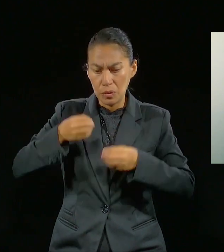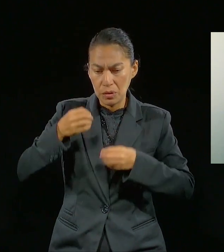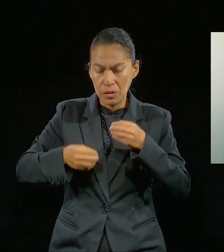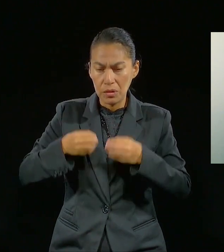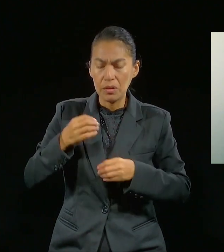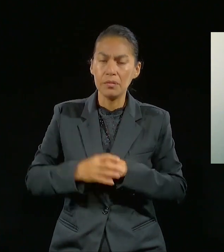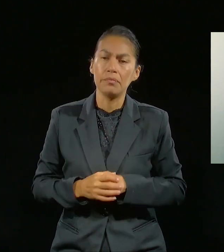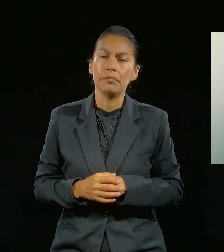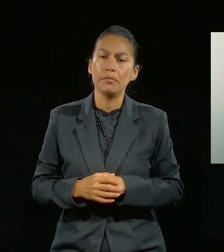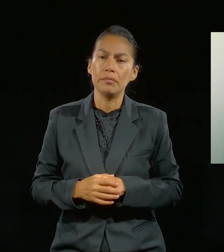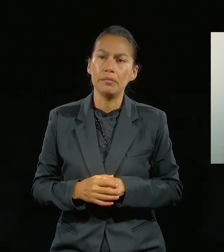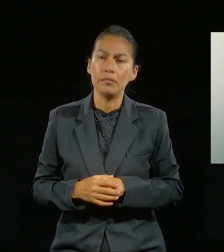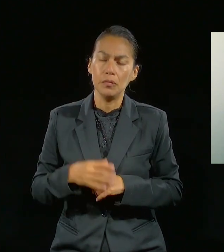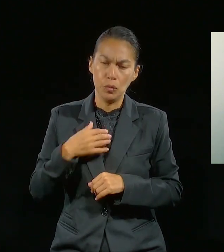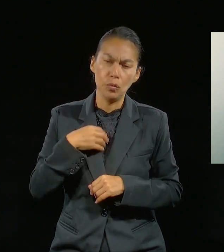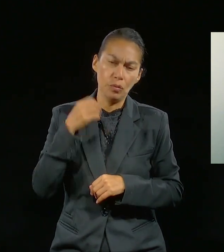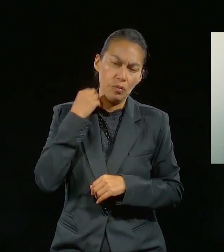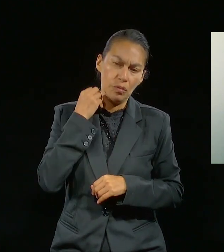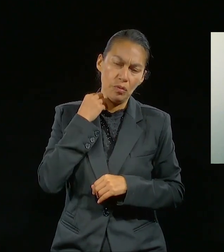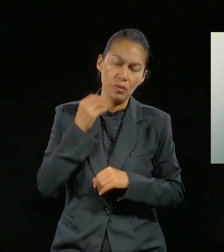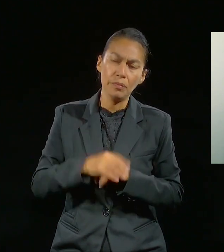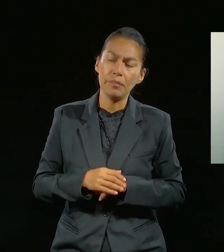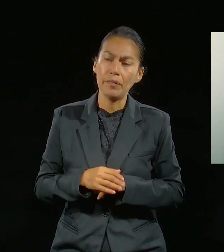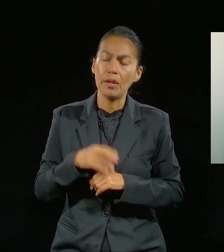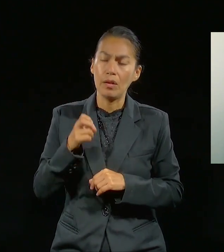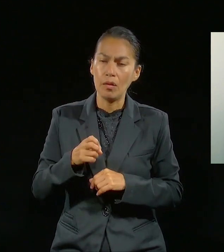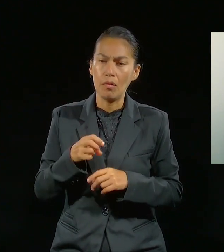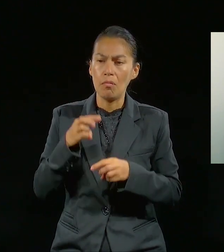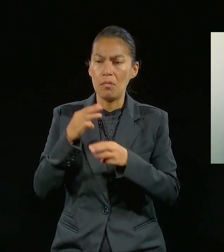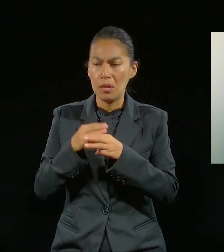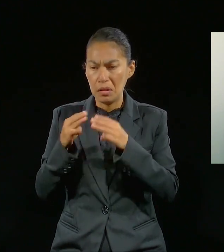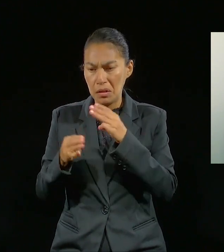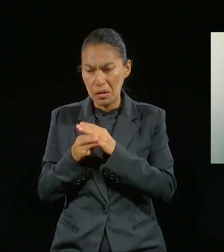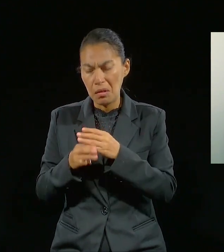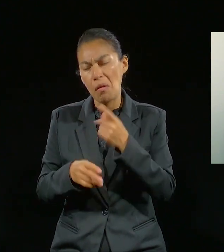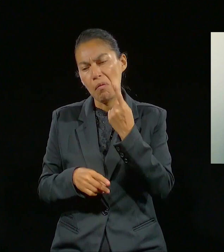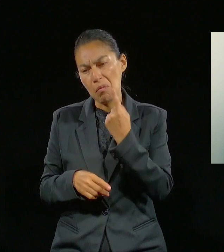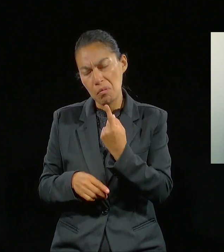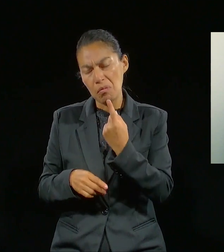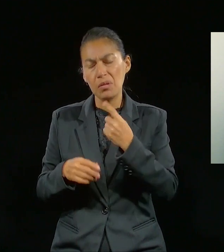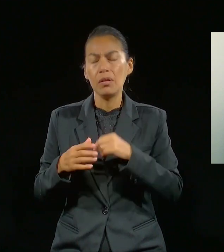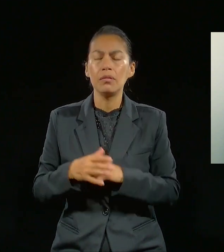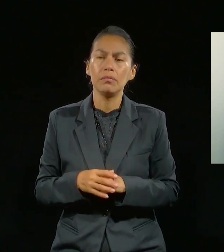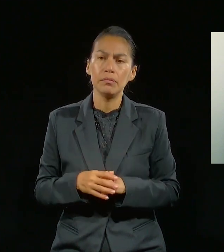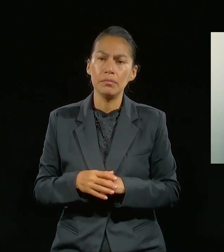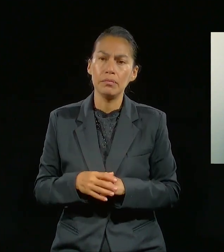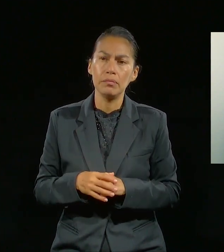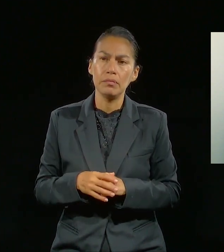Y entonces ahí empecé con una materia.